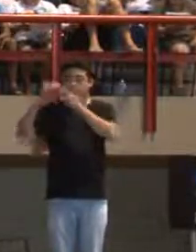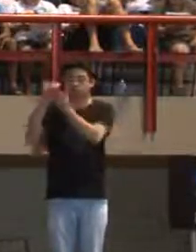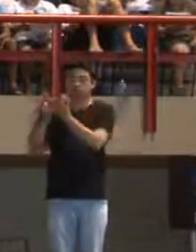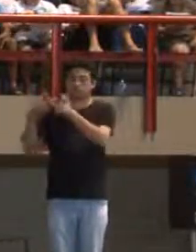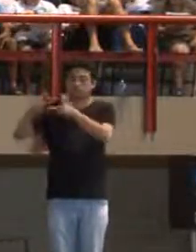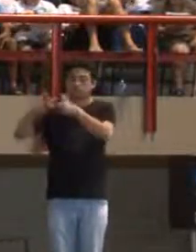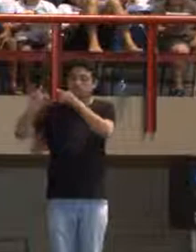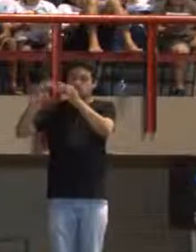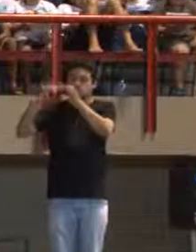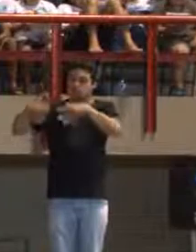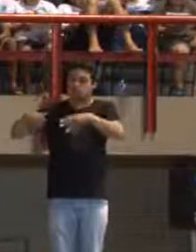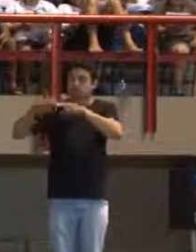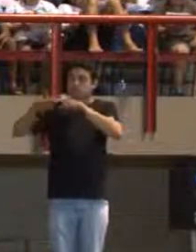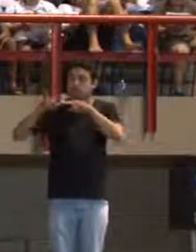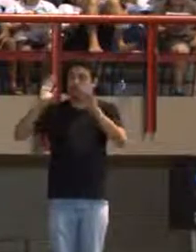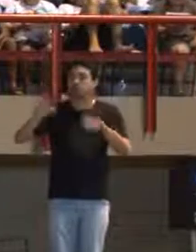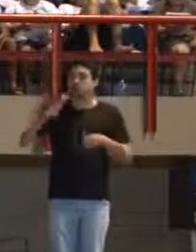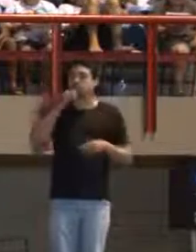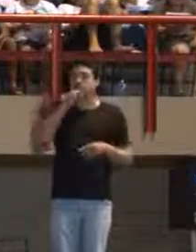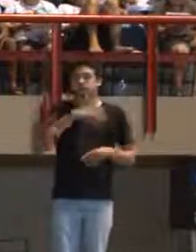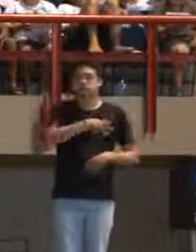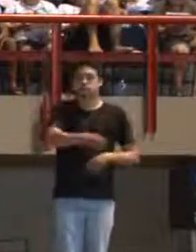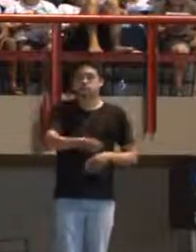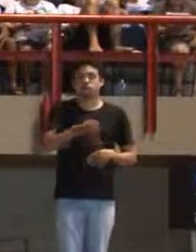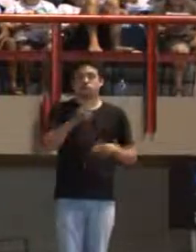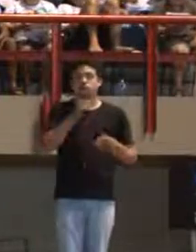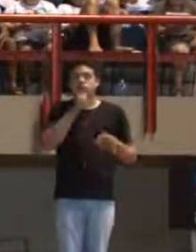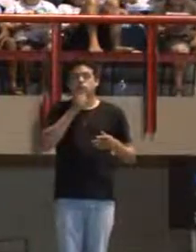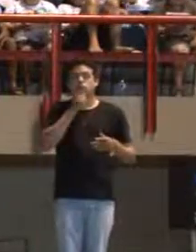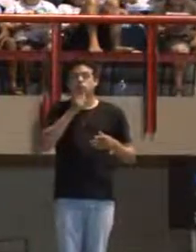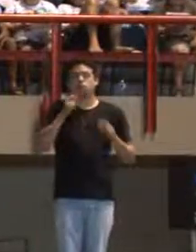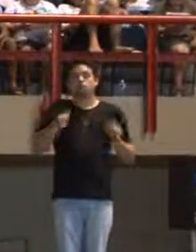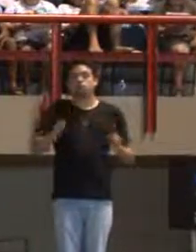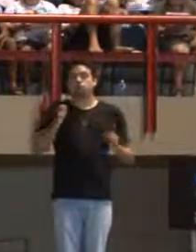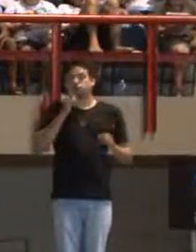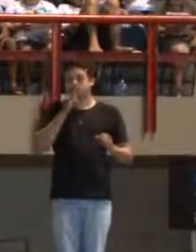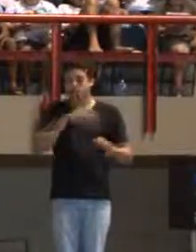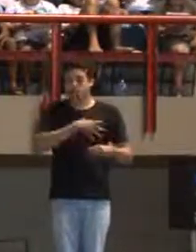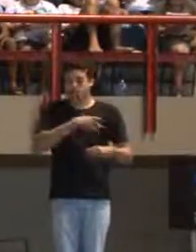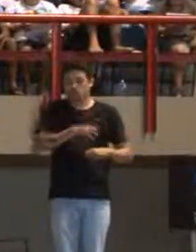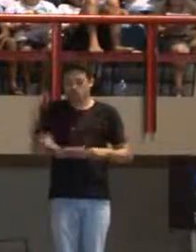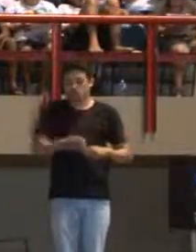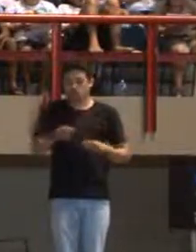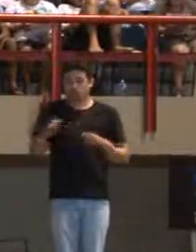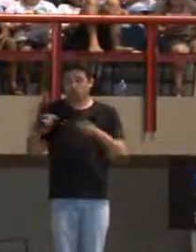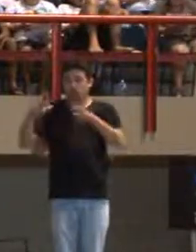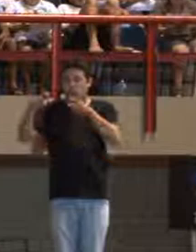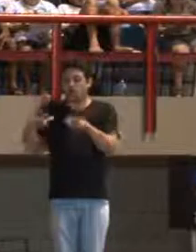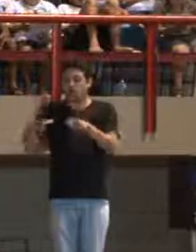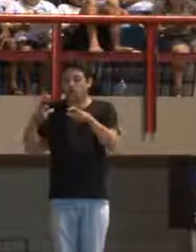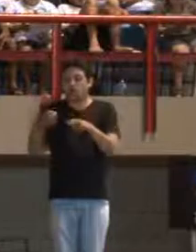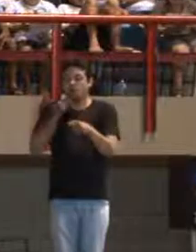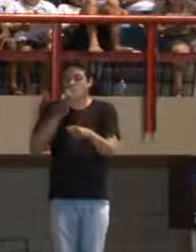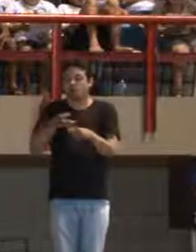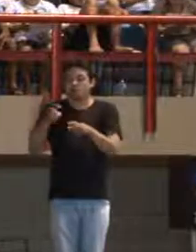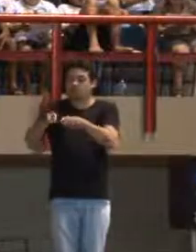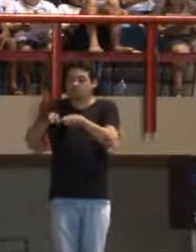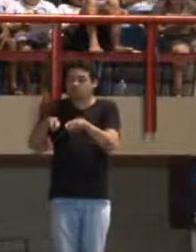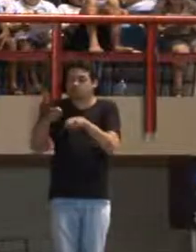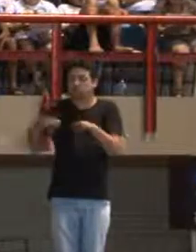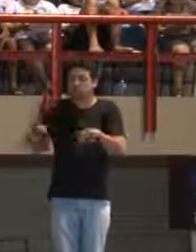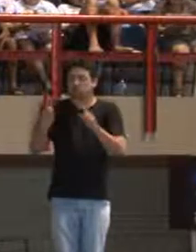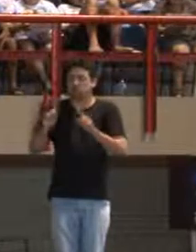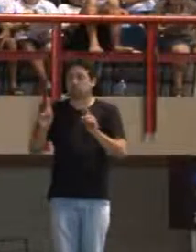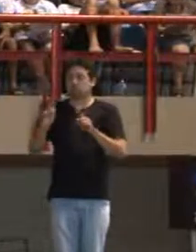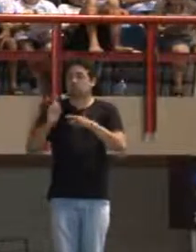ambiente. Quando ele coloca aqui que ele não tem filhos, é porque talvez para ele o espaço no carro não seja tão